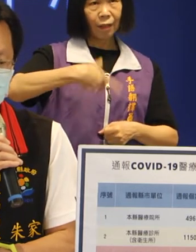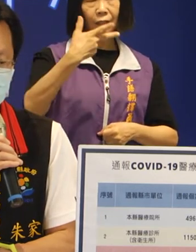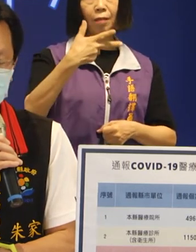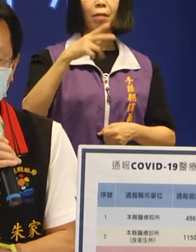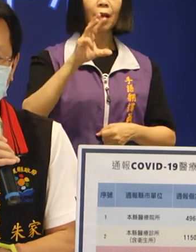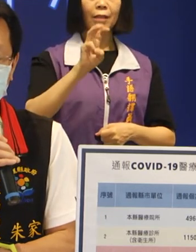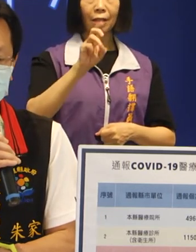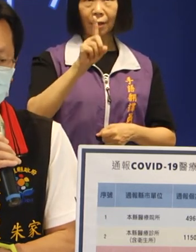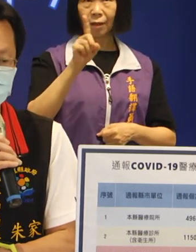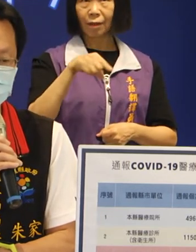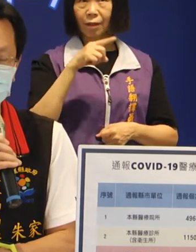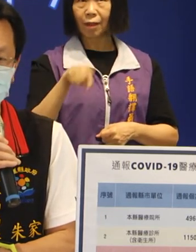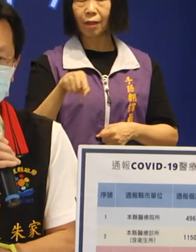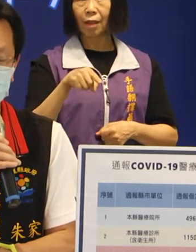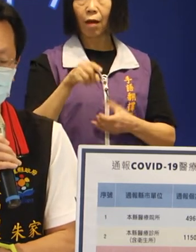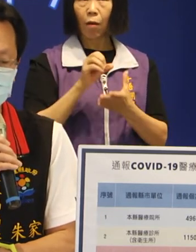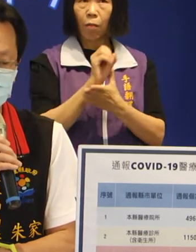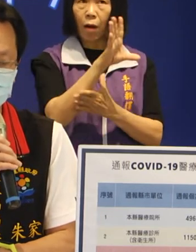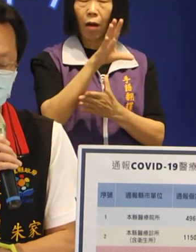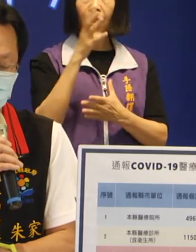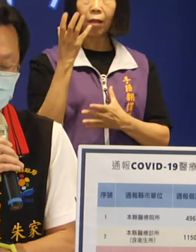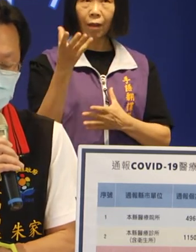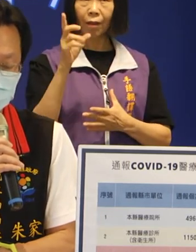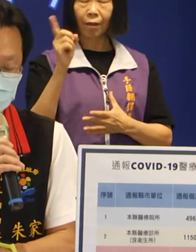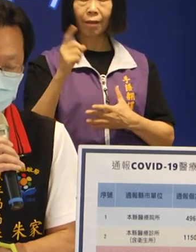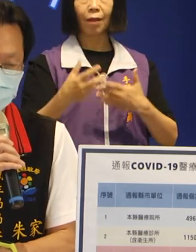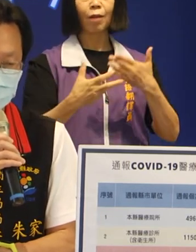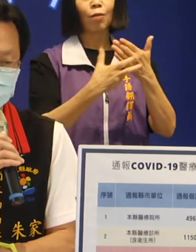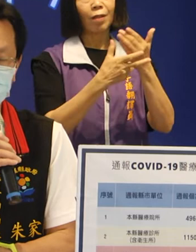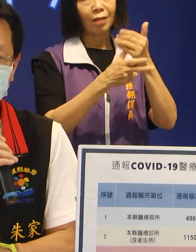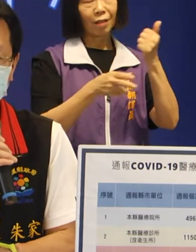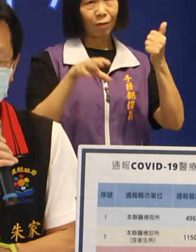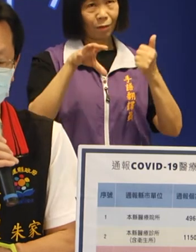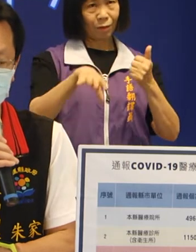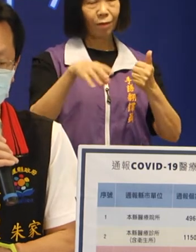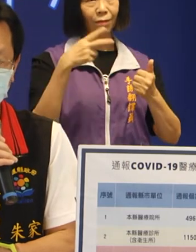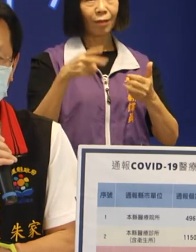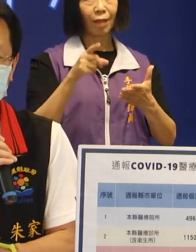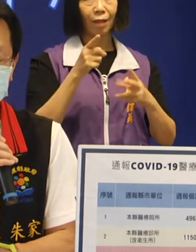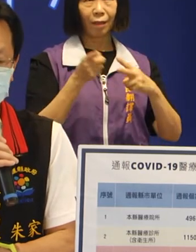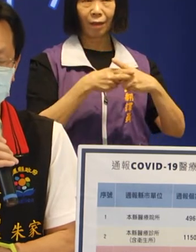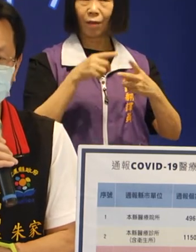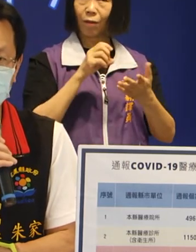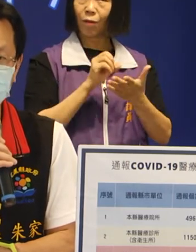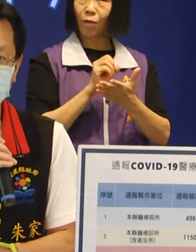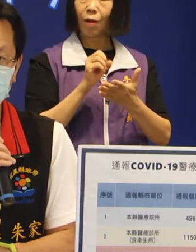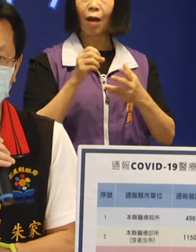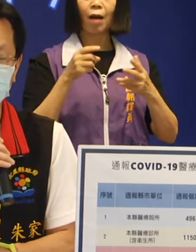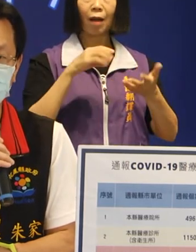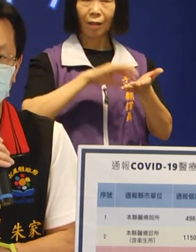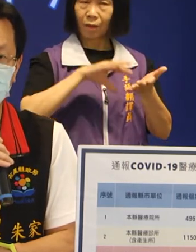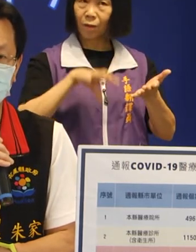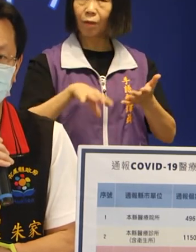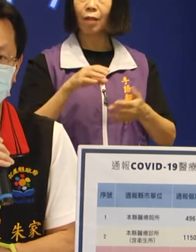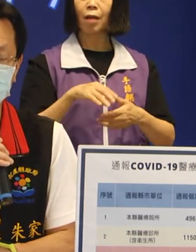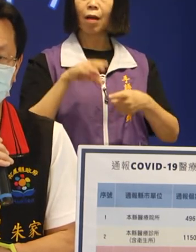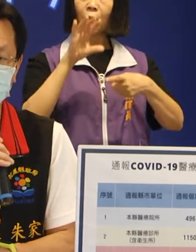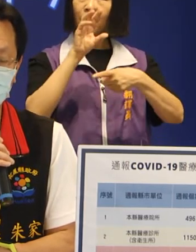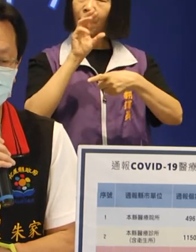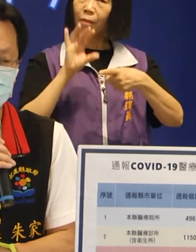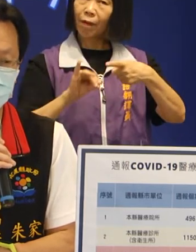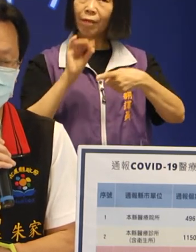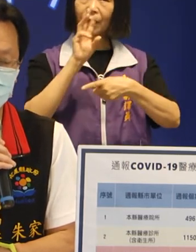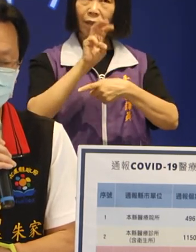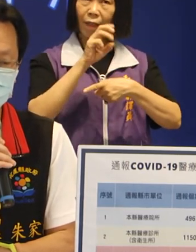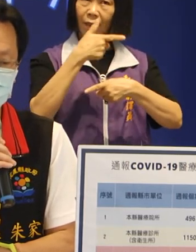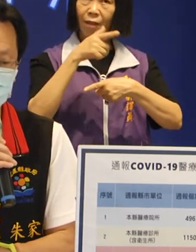报的个案点还是在我们的诊所跟卫生所占了66.2%，也就是2/3的确诊个